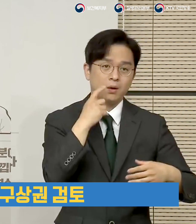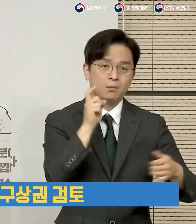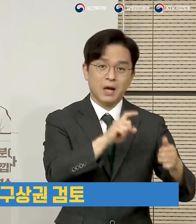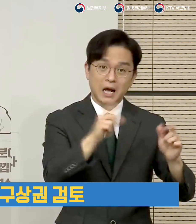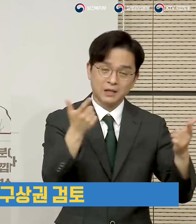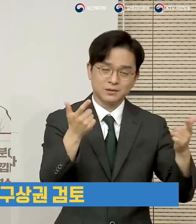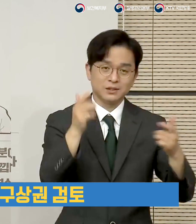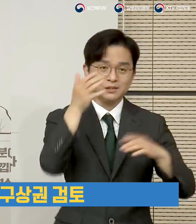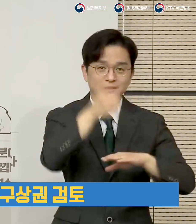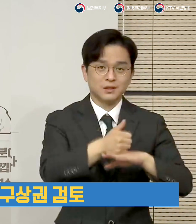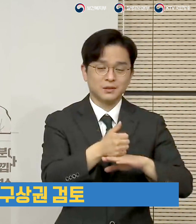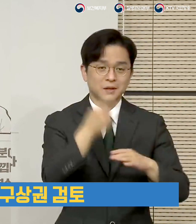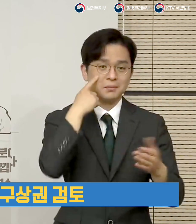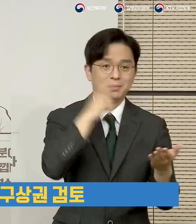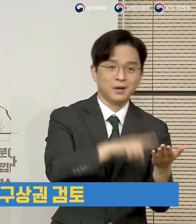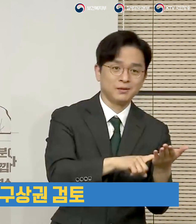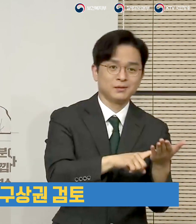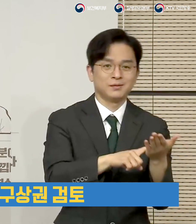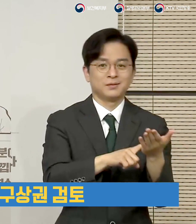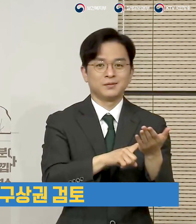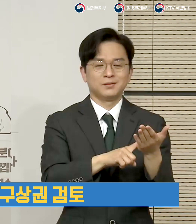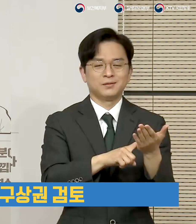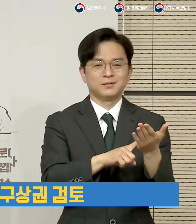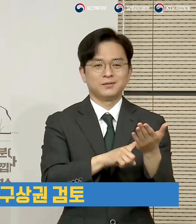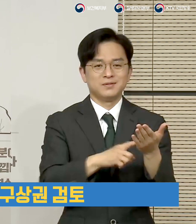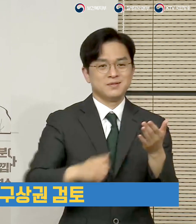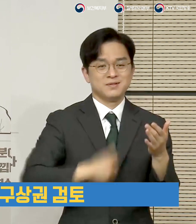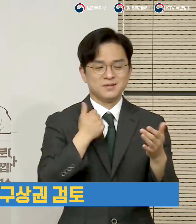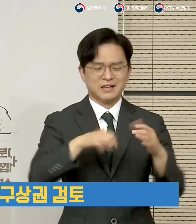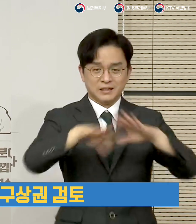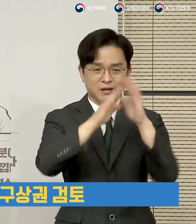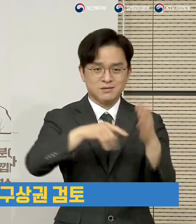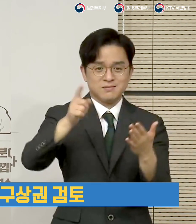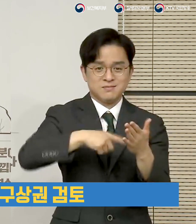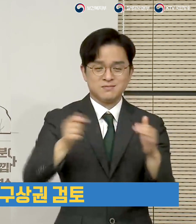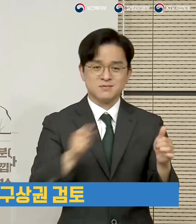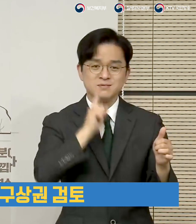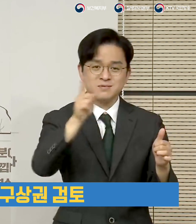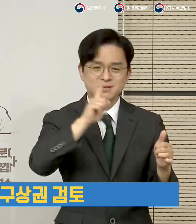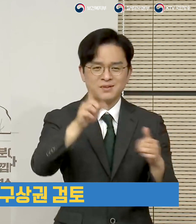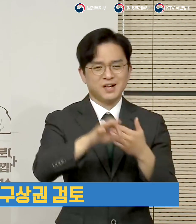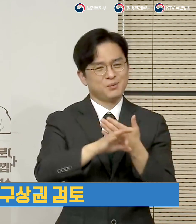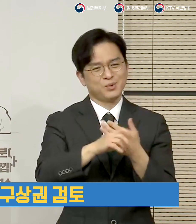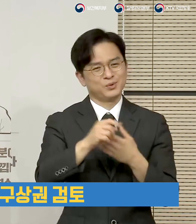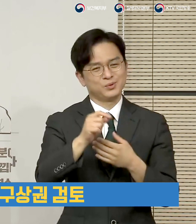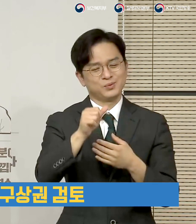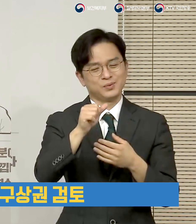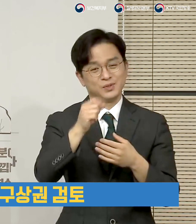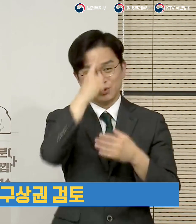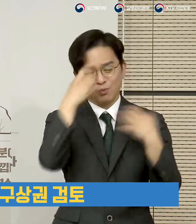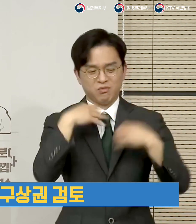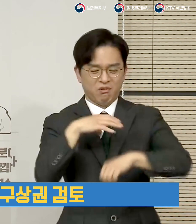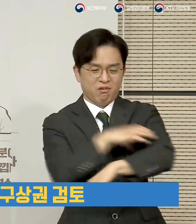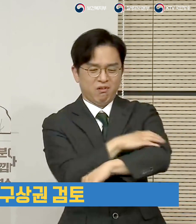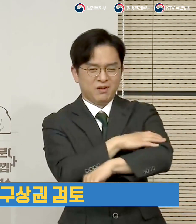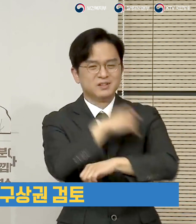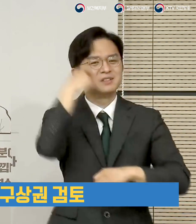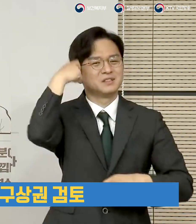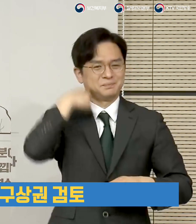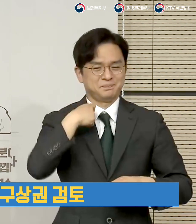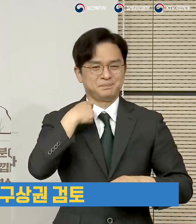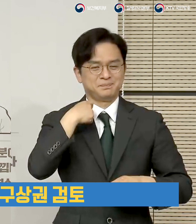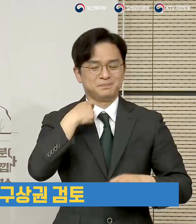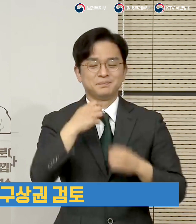법정에 가서도 인정받지 못할 가능성이 큽니다. 따라서 이런 부분들을 우선 지자체에서 선점적으로 좀 판단을 하는